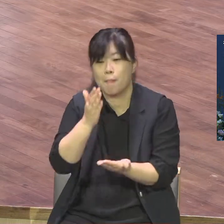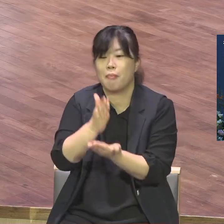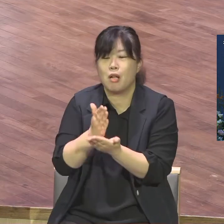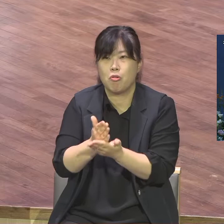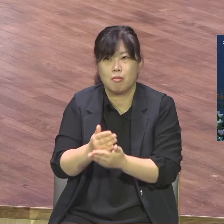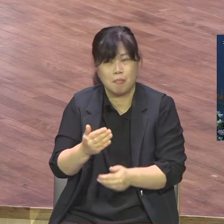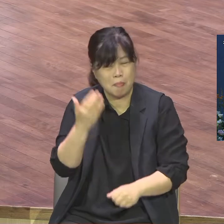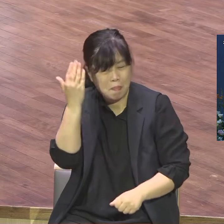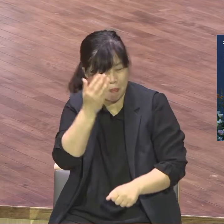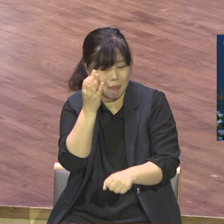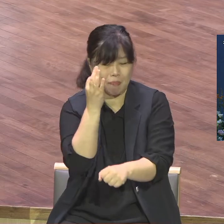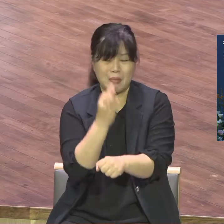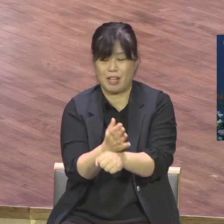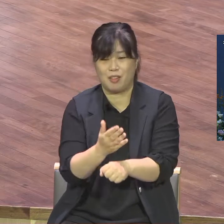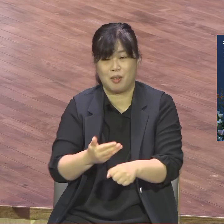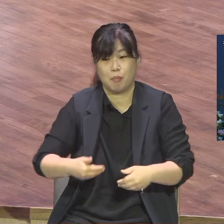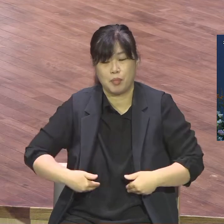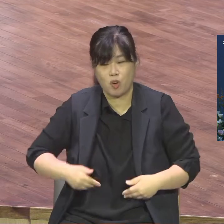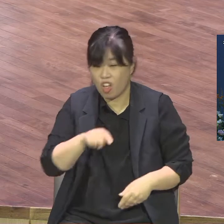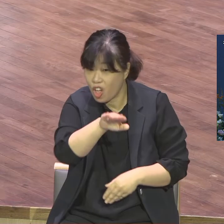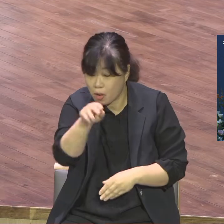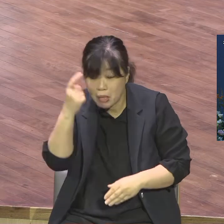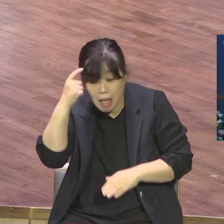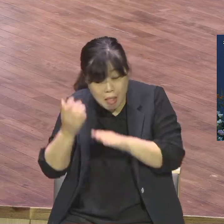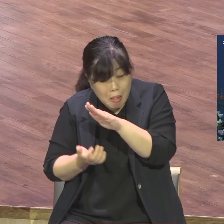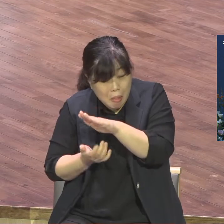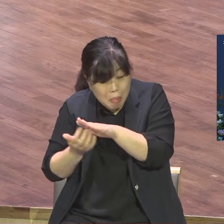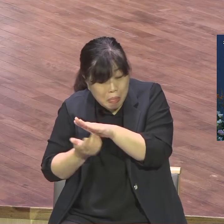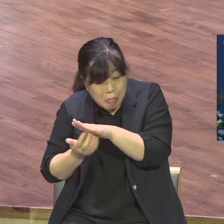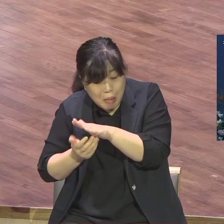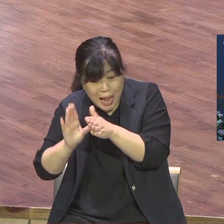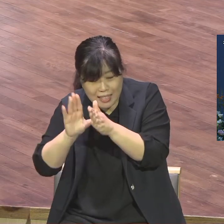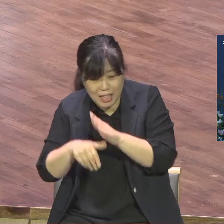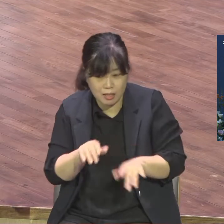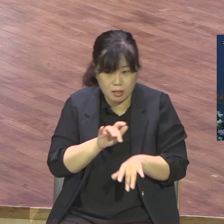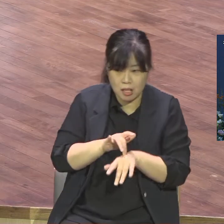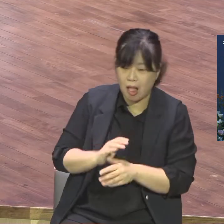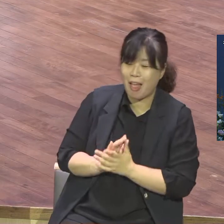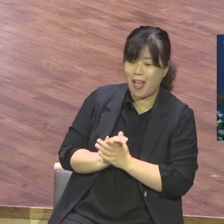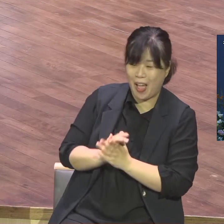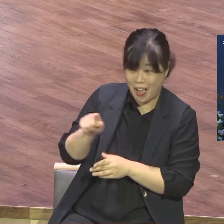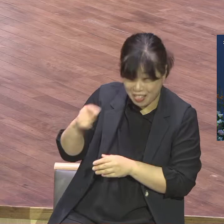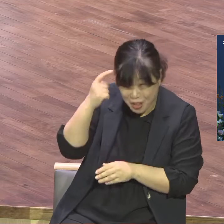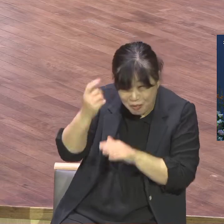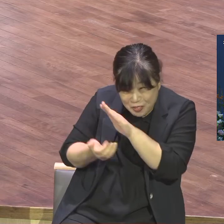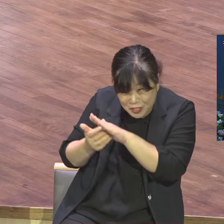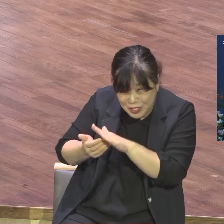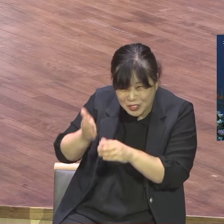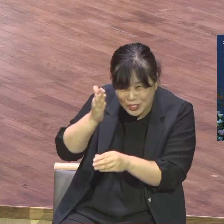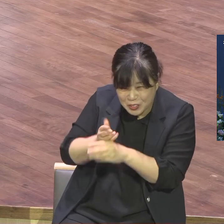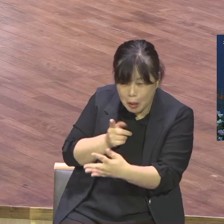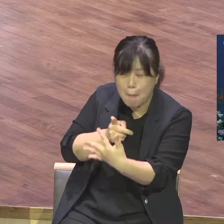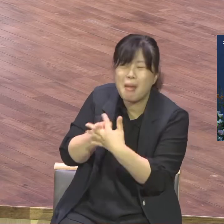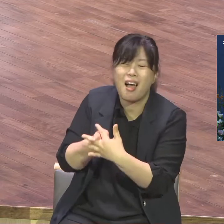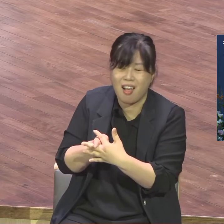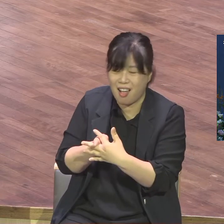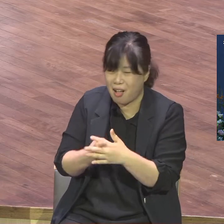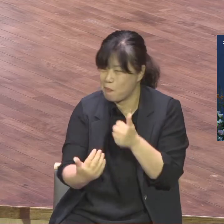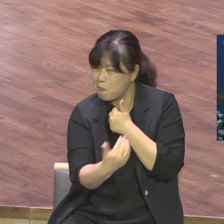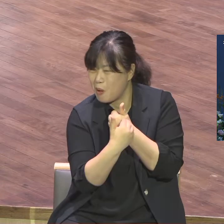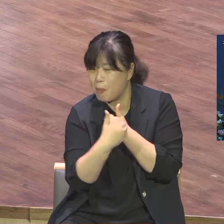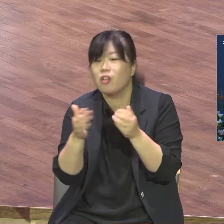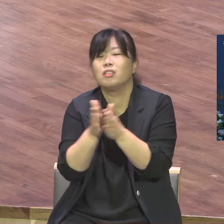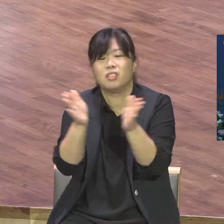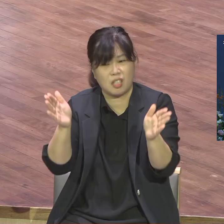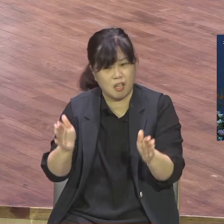여러분요 머리 굴리는 순간에 당합니다. 사단에게 머리 굴리는 순간에 잔머리 굴리는 순간에 하나님